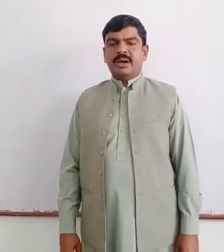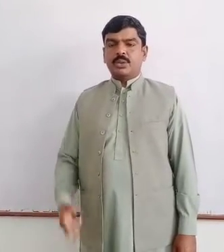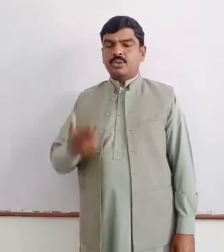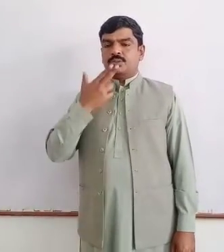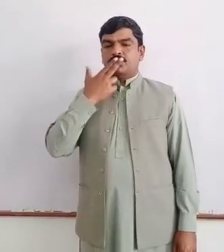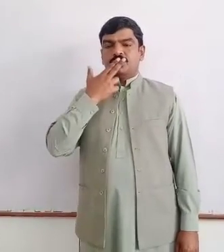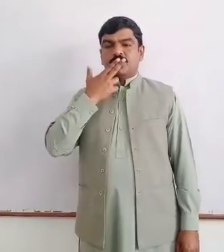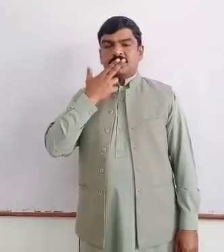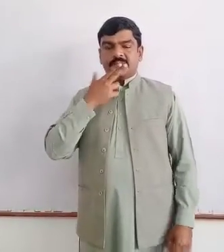तंबाकू